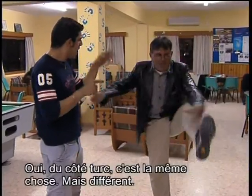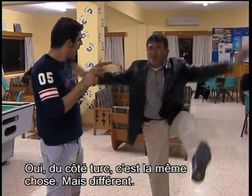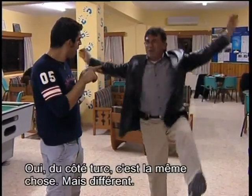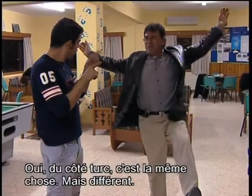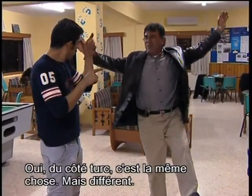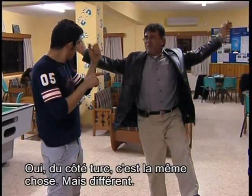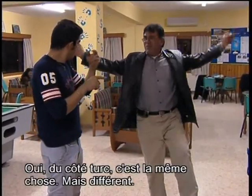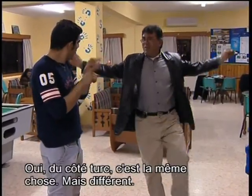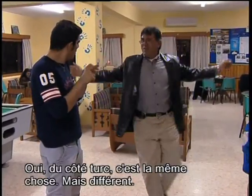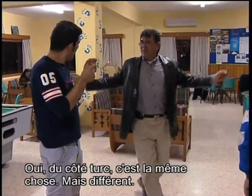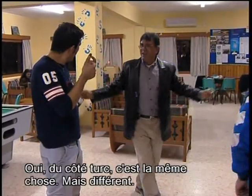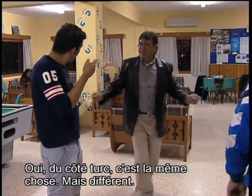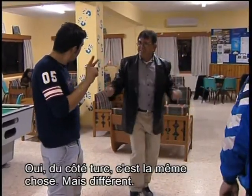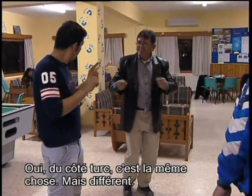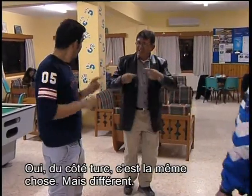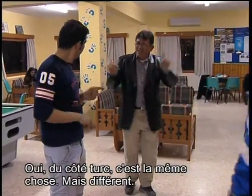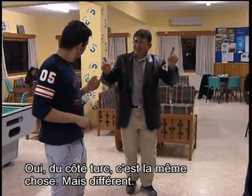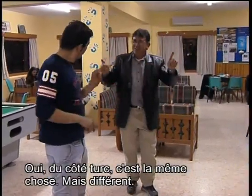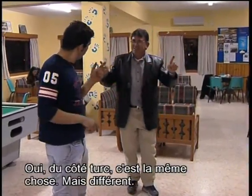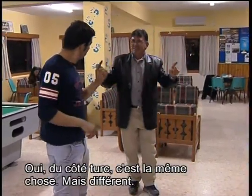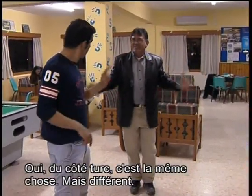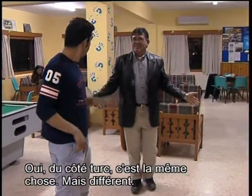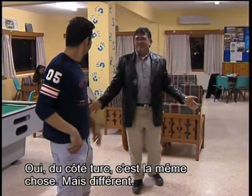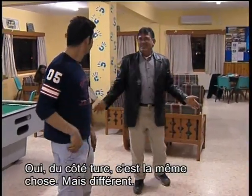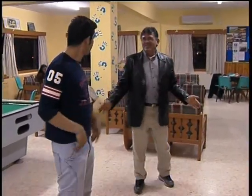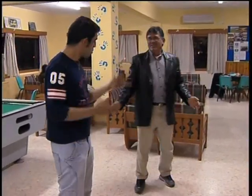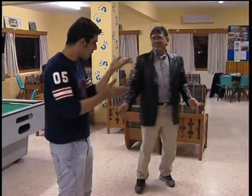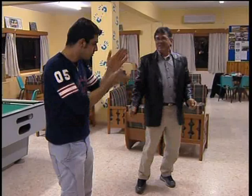Oui, du côté turc,'est la même chose, mais différent.